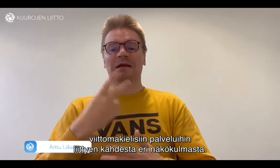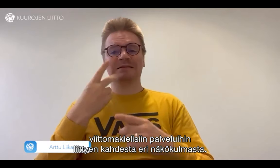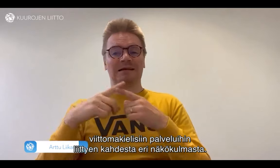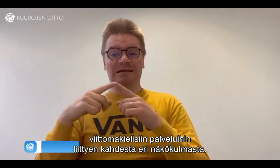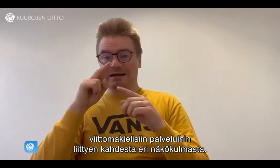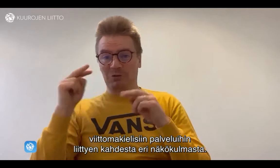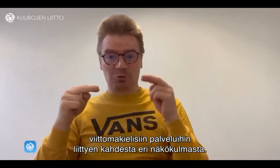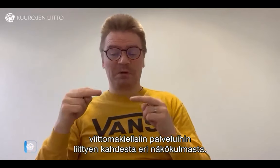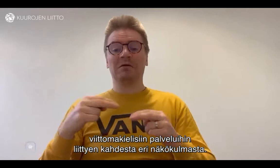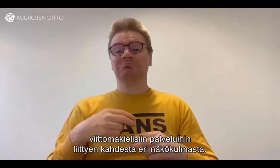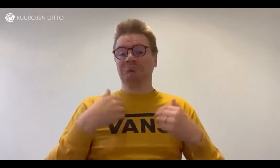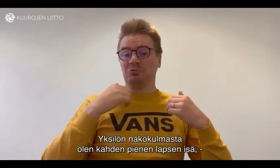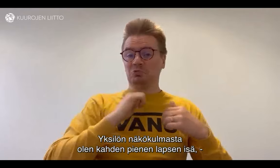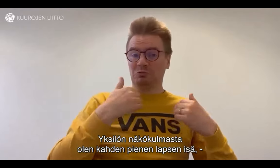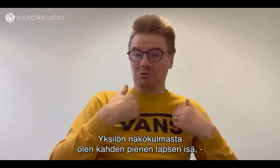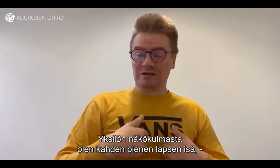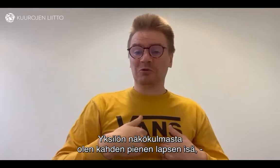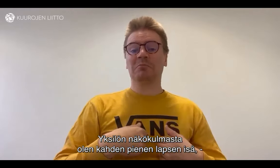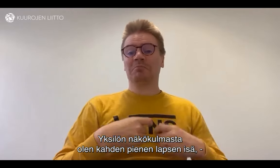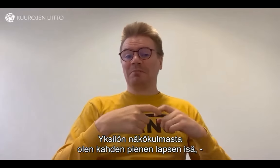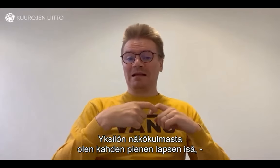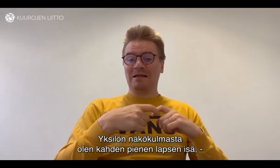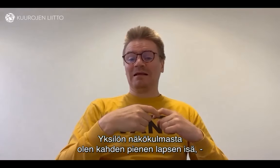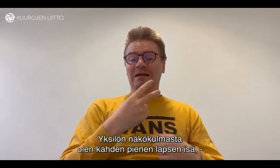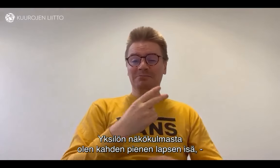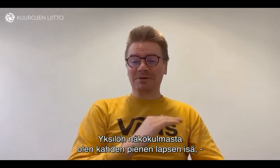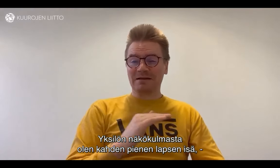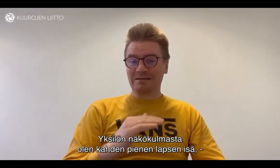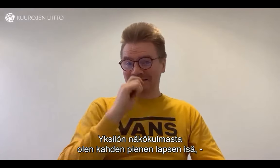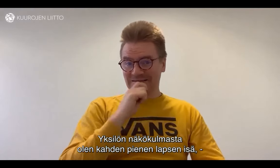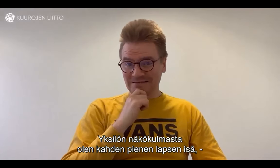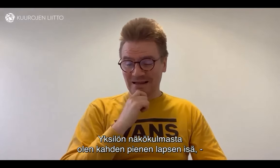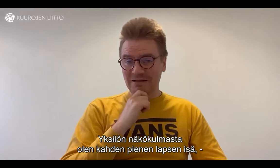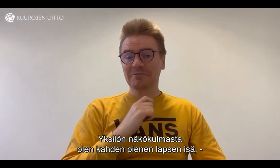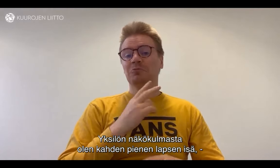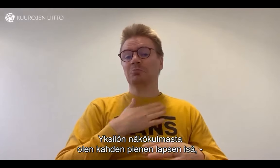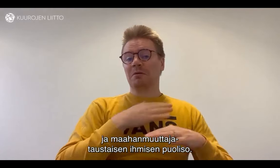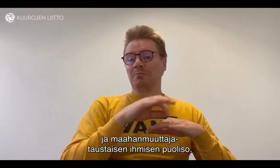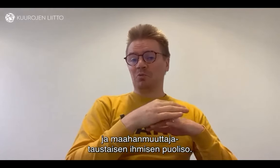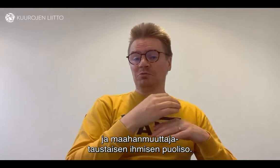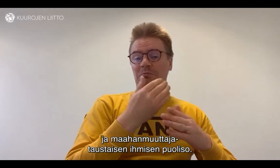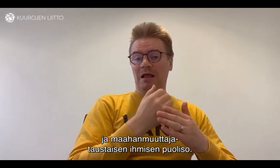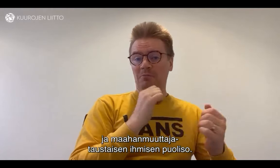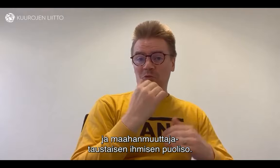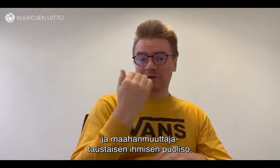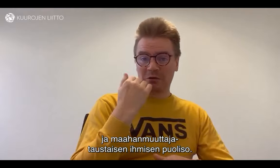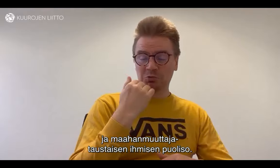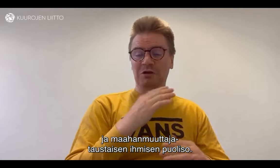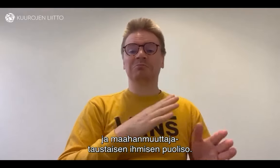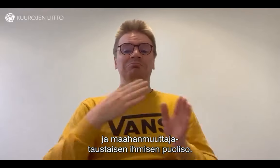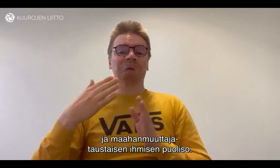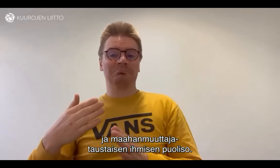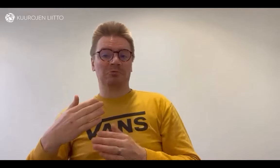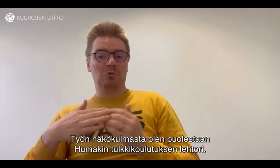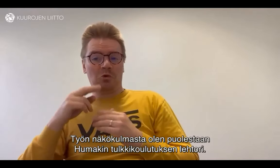teille kokemuksistani viittomakielisiin palveluihin liittyen kahdesta eri näkökulmasta. Yksilön näkökulmasta olen kahden pienen